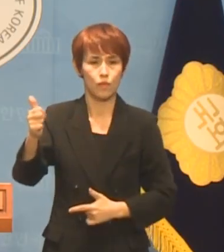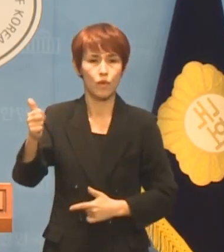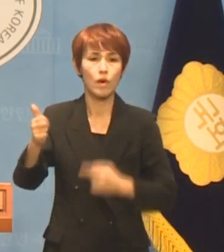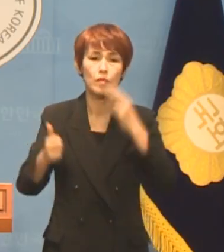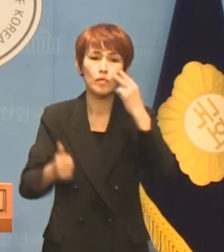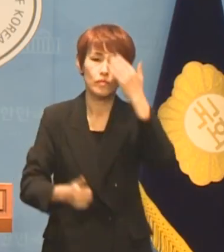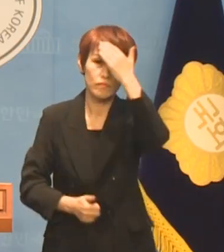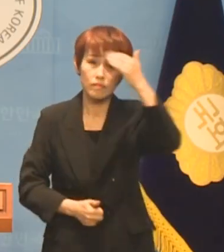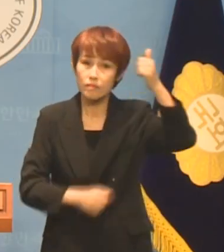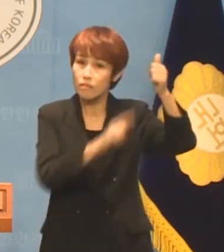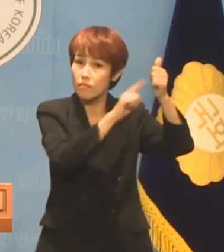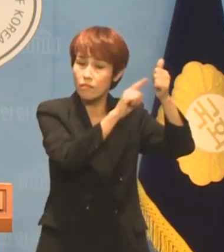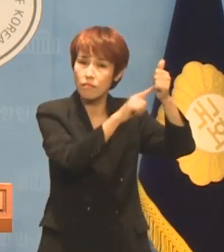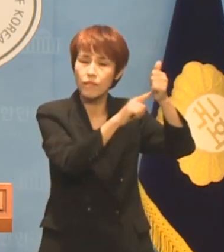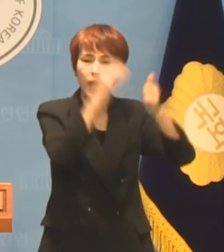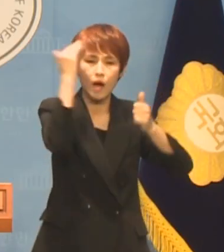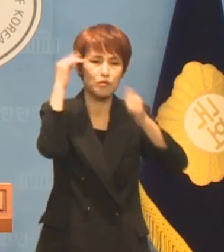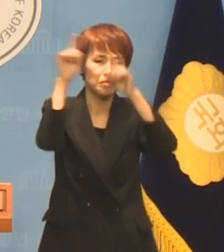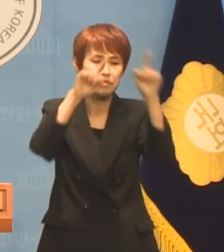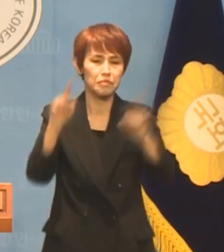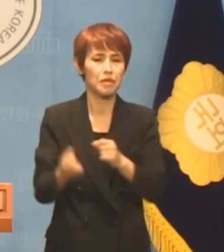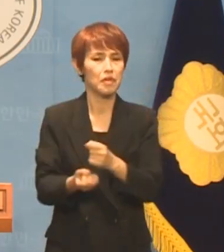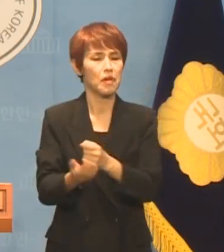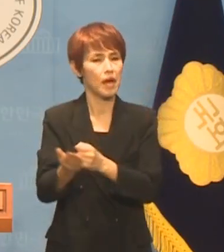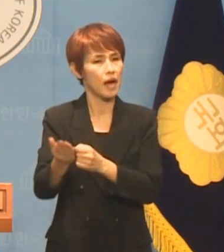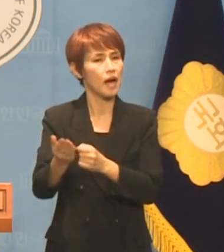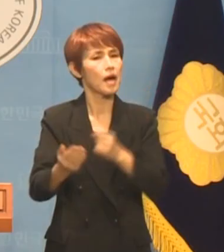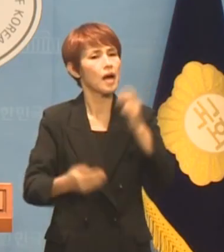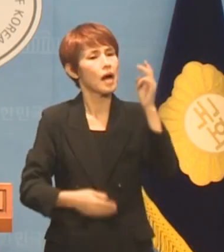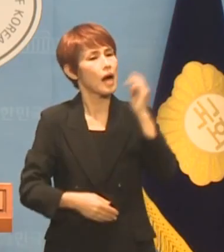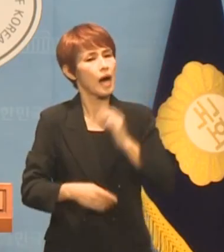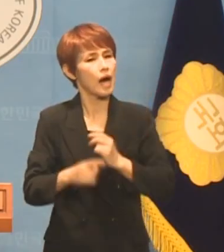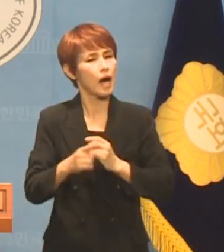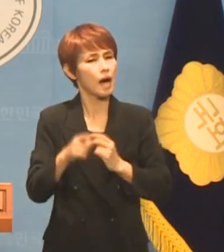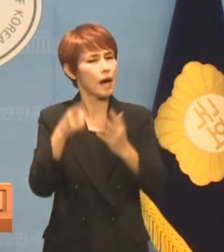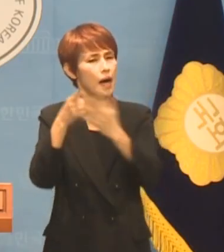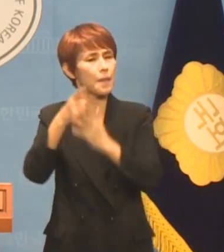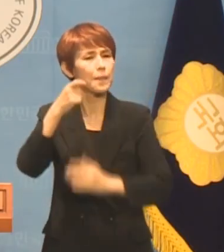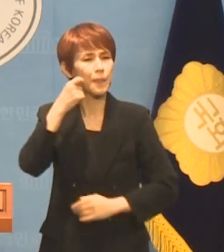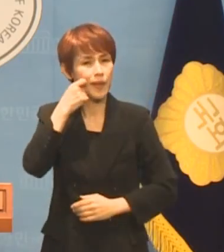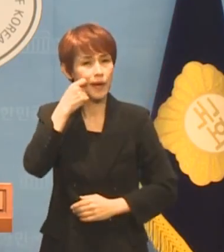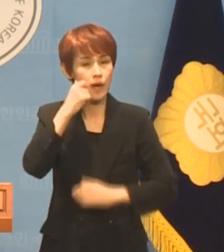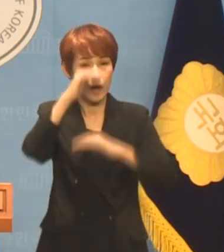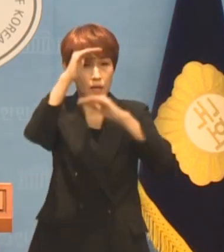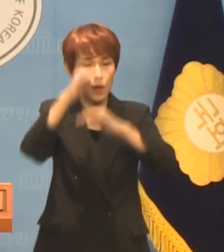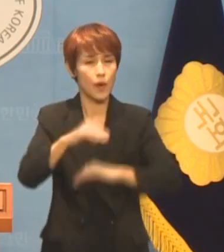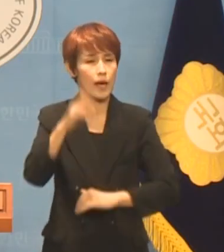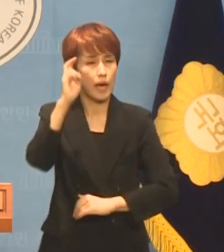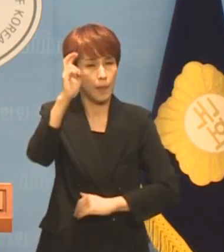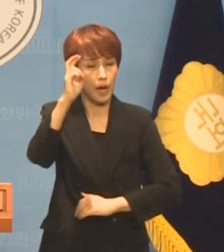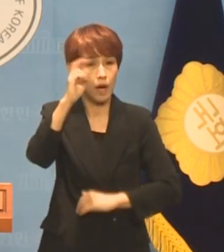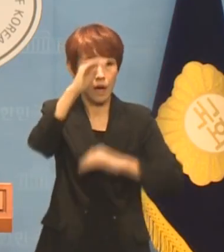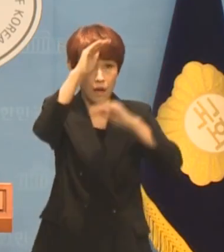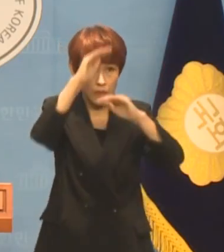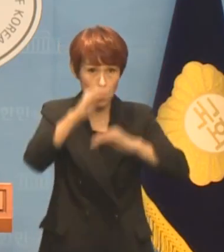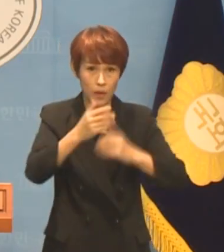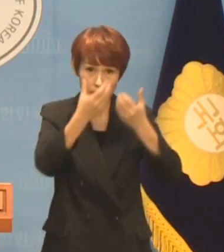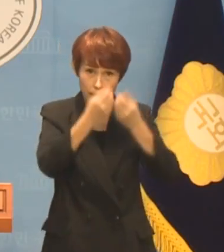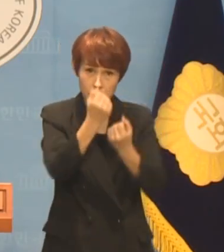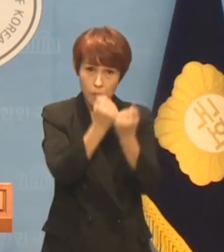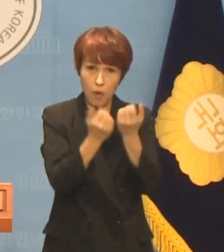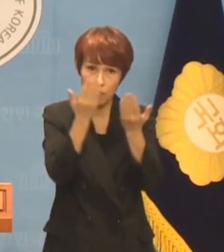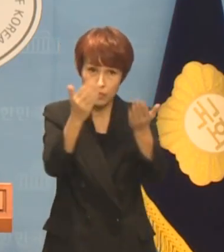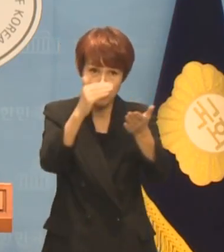트럼프 대통령이 한반도에 미칠 영향을 예측할 수 없다는 이유로 가정에 기초해 예를 들어